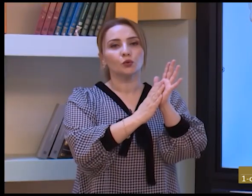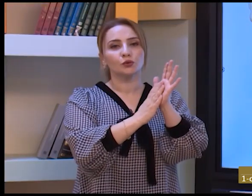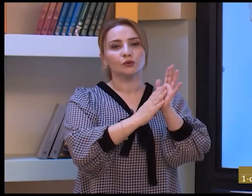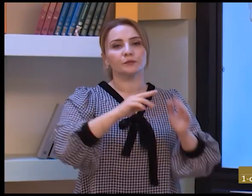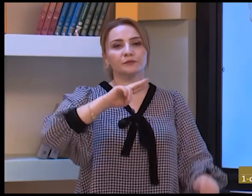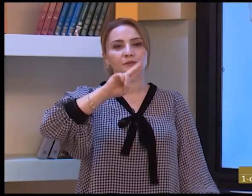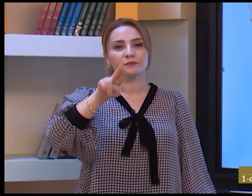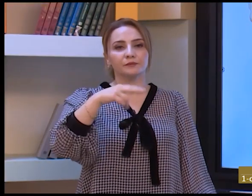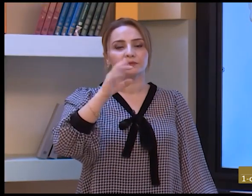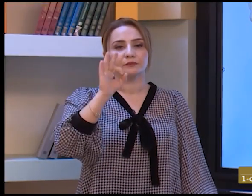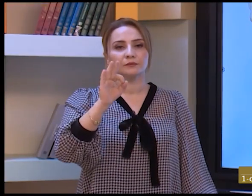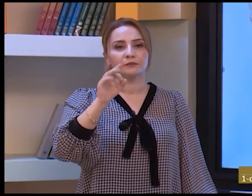Dokuz.